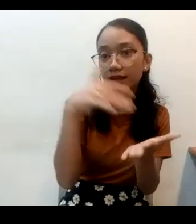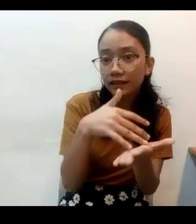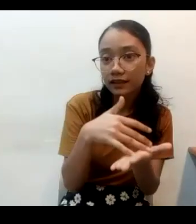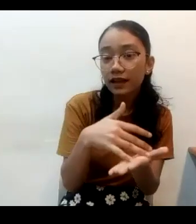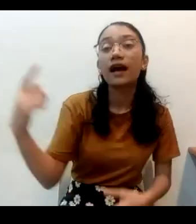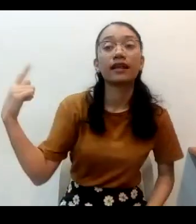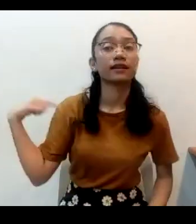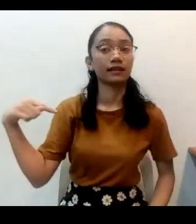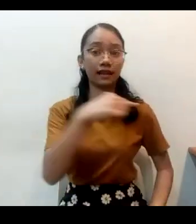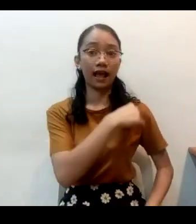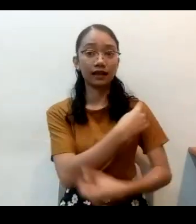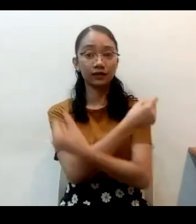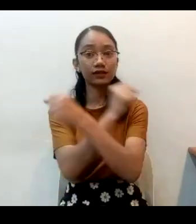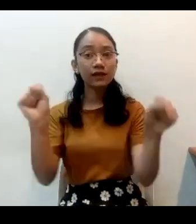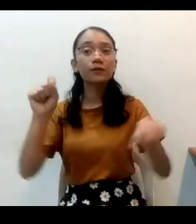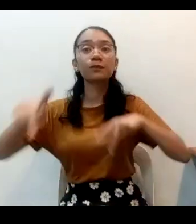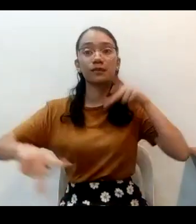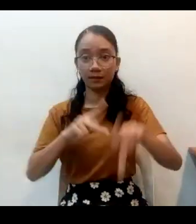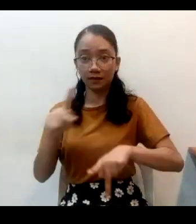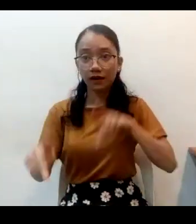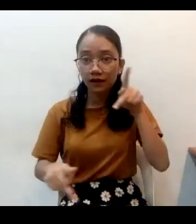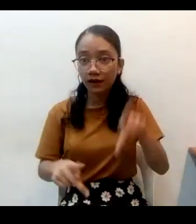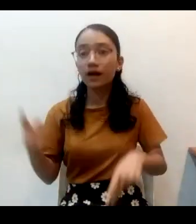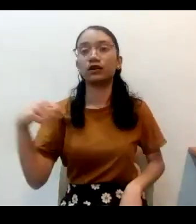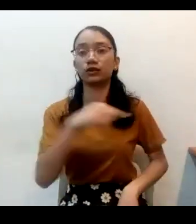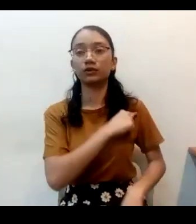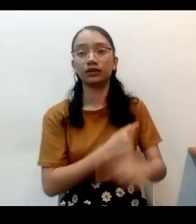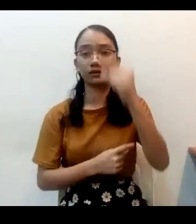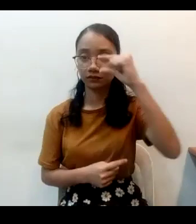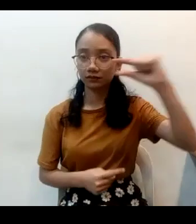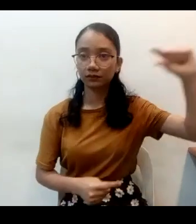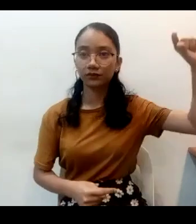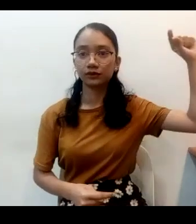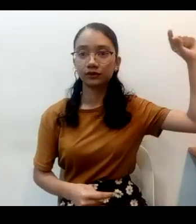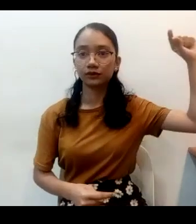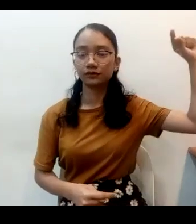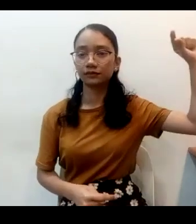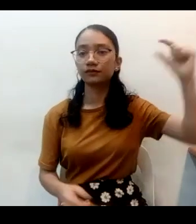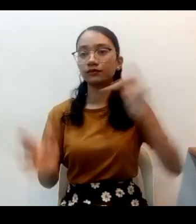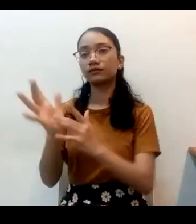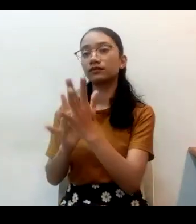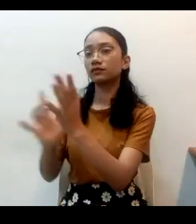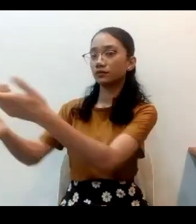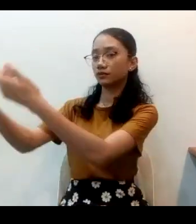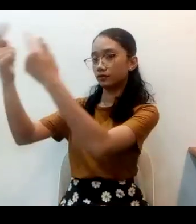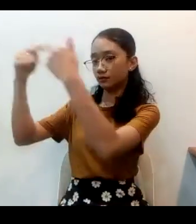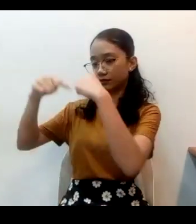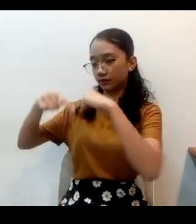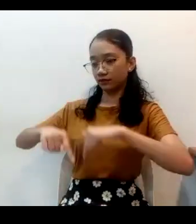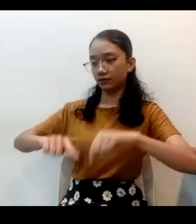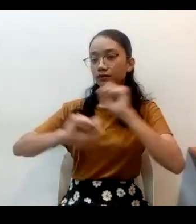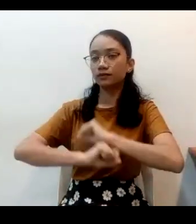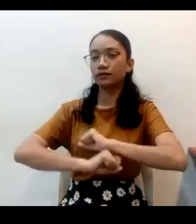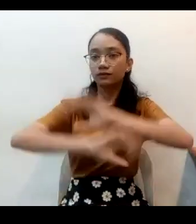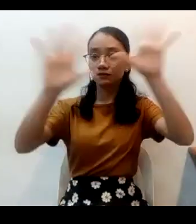the moon. Noong nakaraang linggo po, atin po na pag-aralan na tayo po'y gaya ng isang buwan. Jesus came to this world as a light. Si Jesus ay pumarito dito